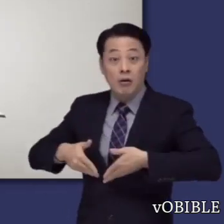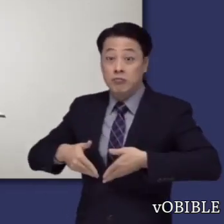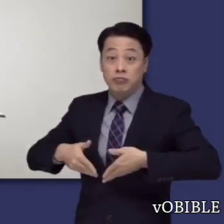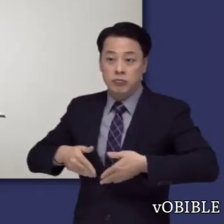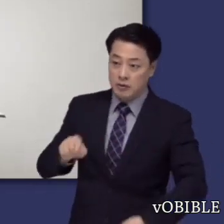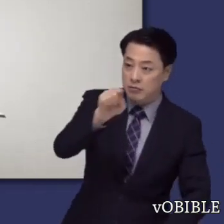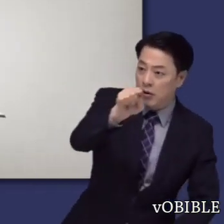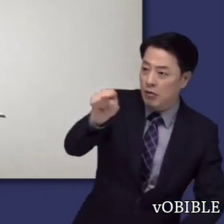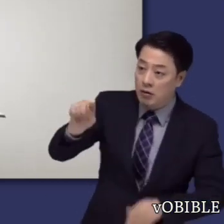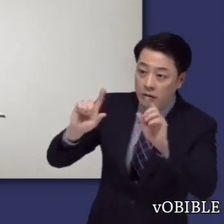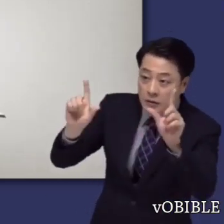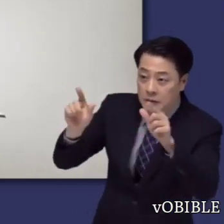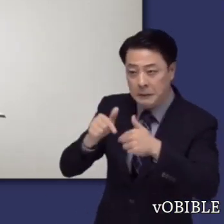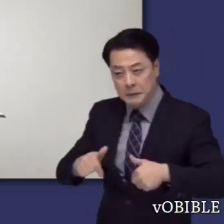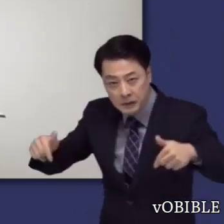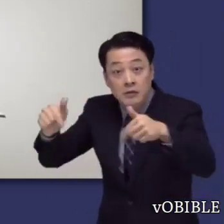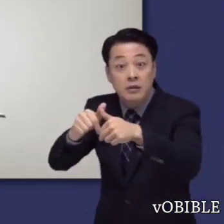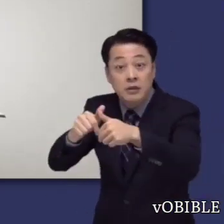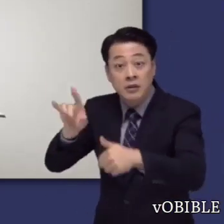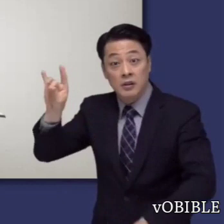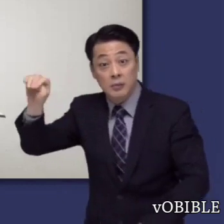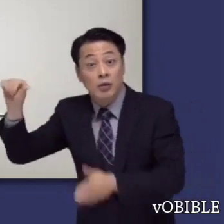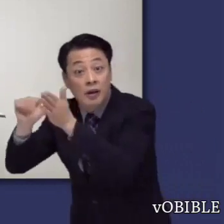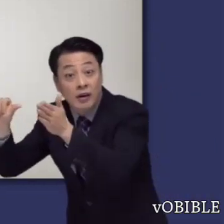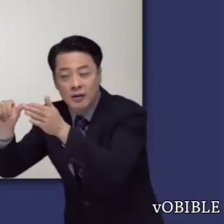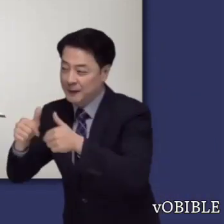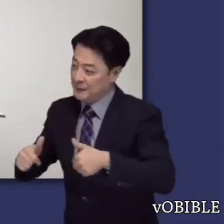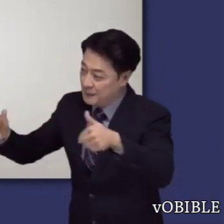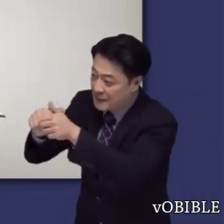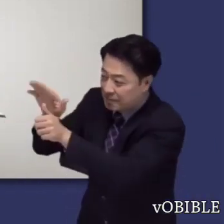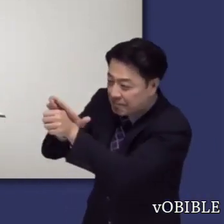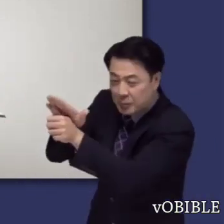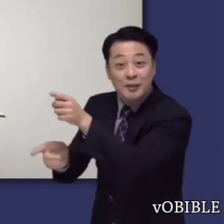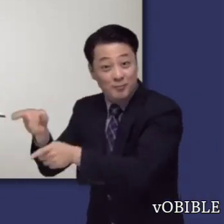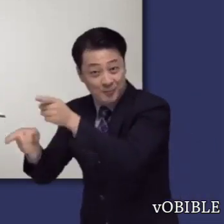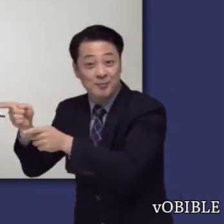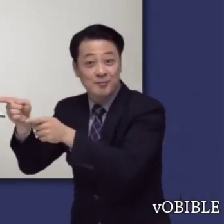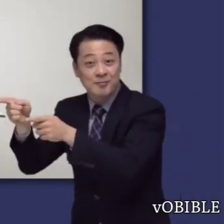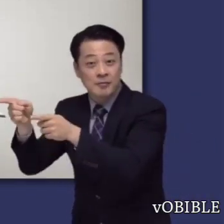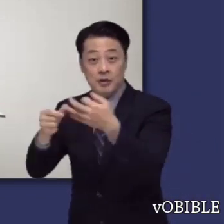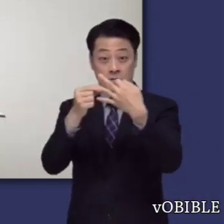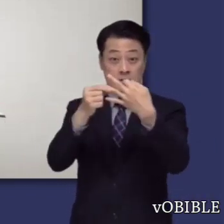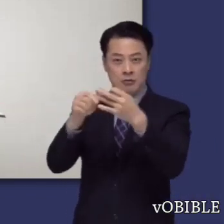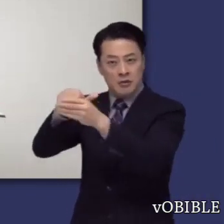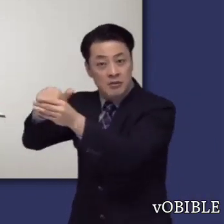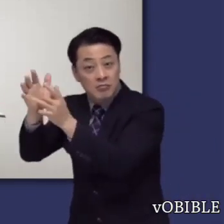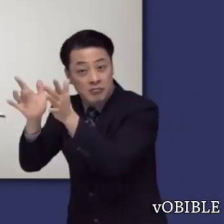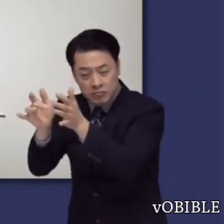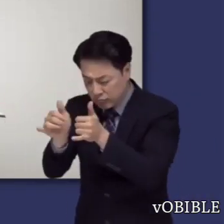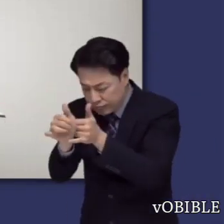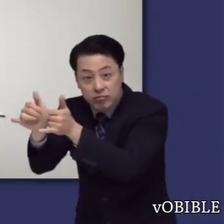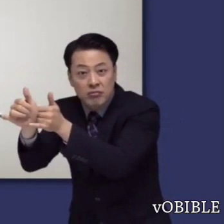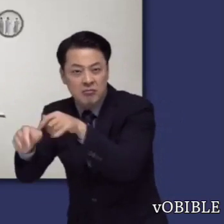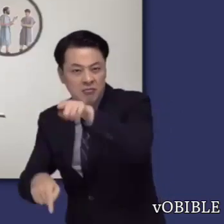常关心别人，特别是他所疼爱的提摩太。所有想过虔诚生活的人都会受到迫